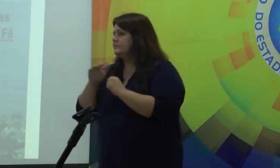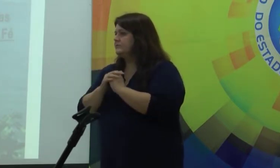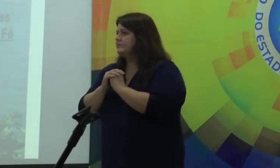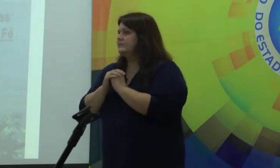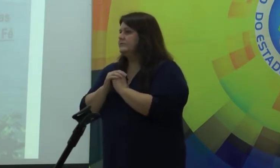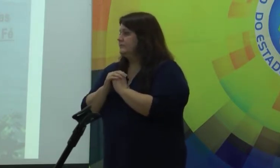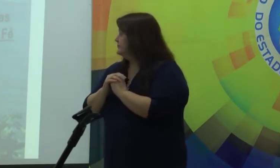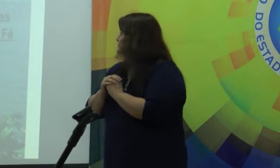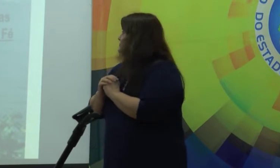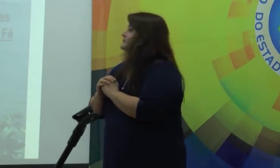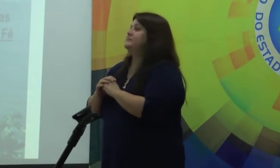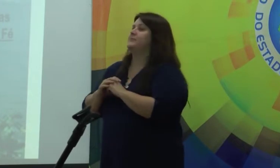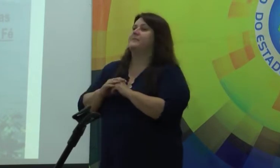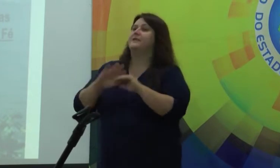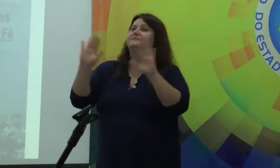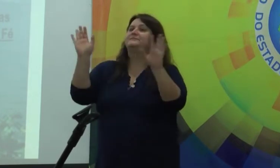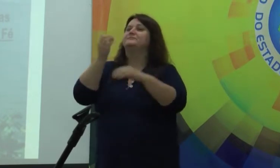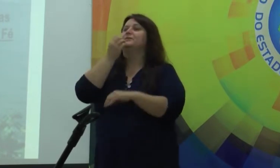Ok?